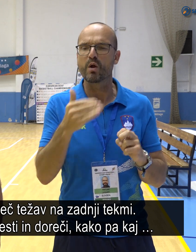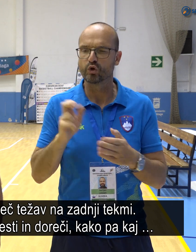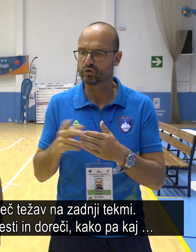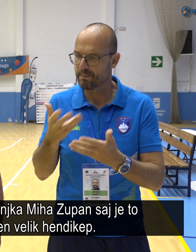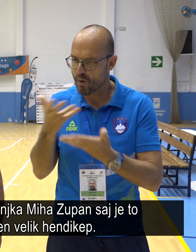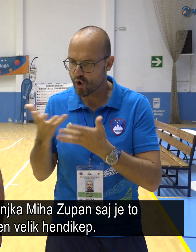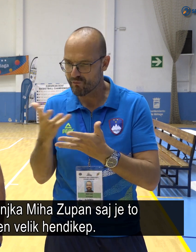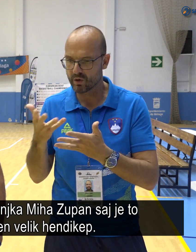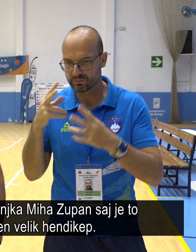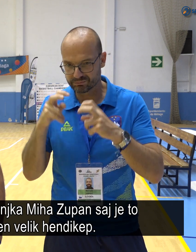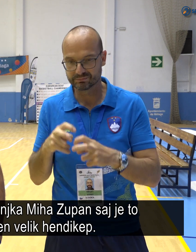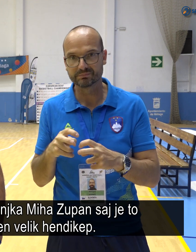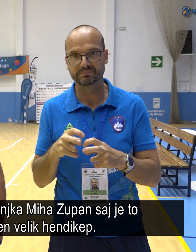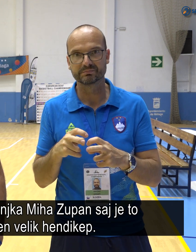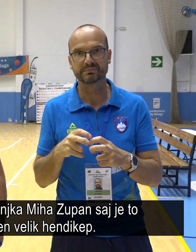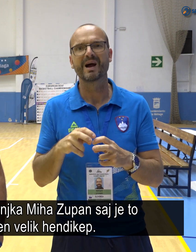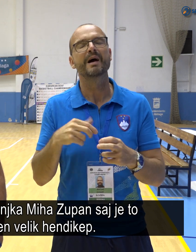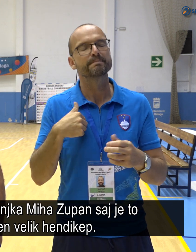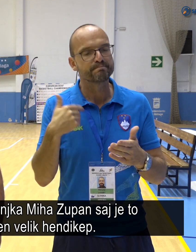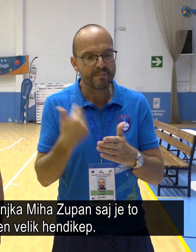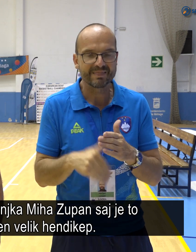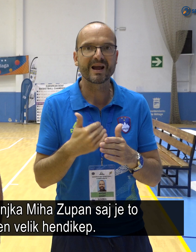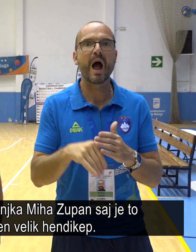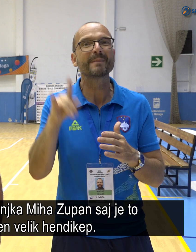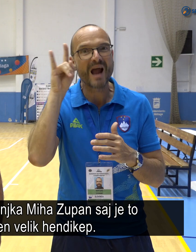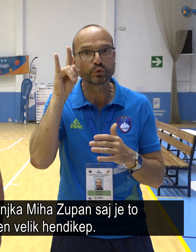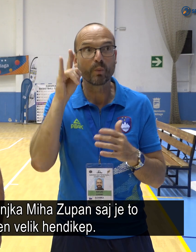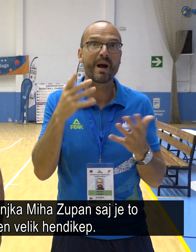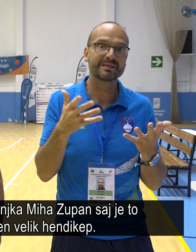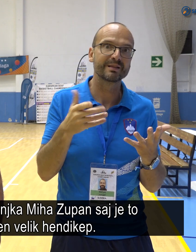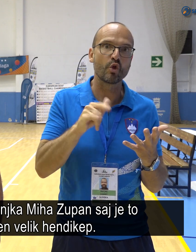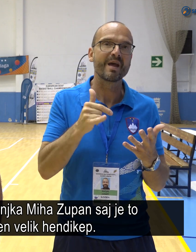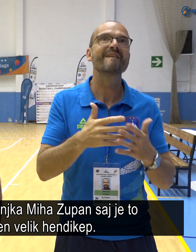vse nam pa manjka Miha Zupan, kaj je pa to velik hendikep.